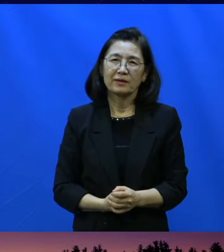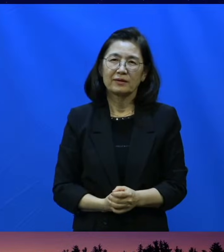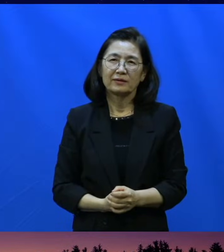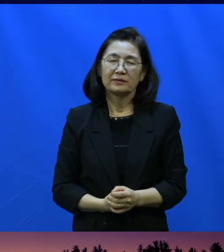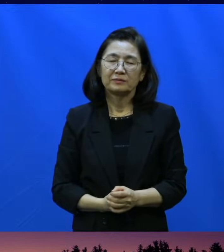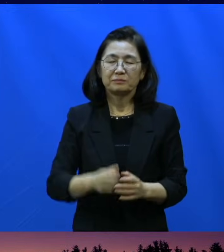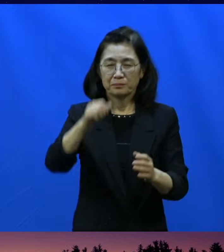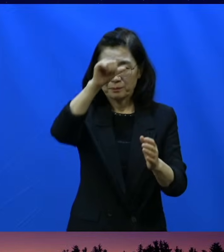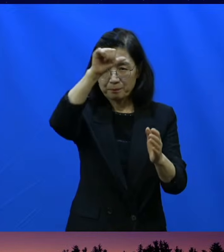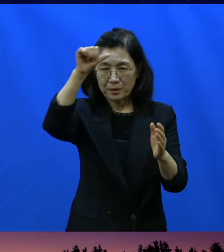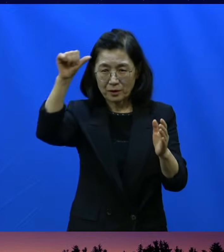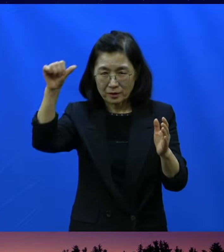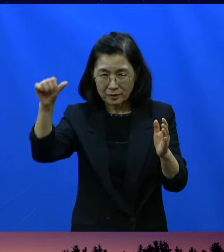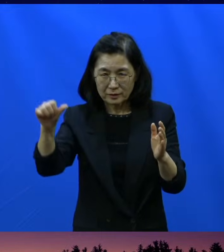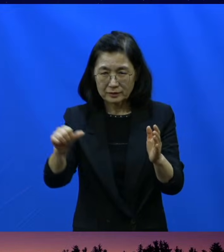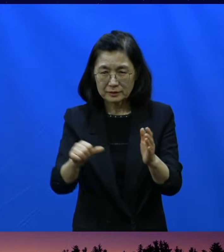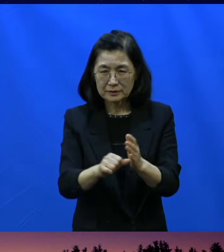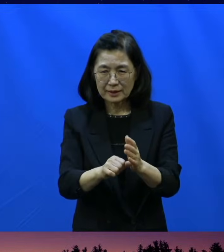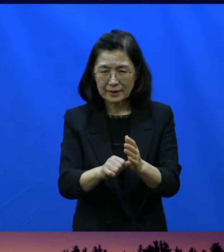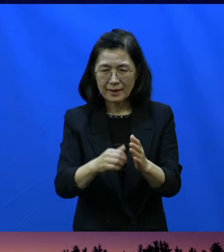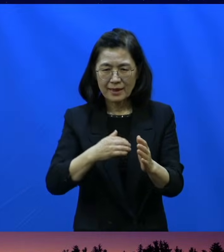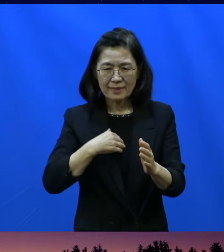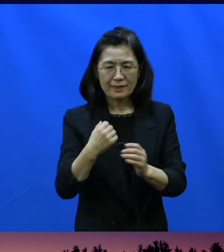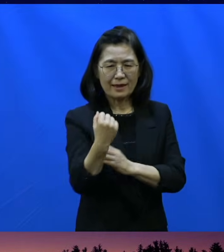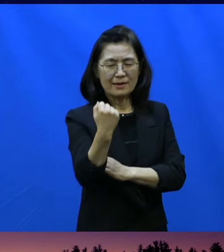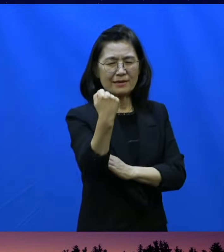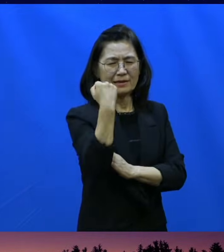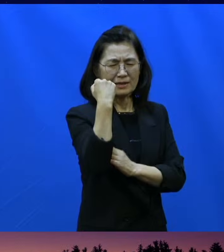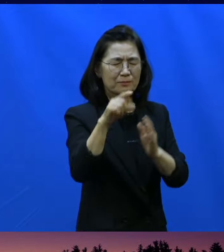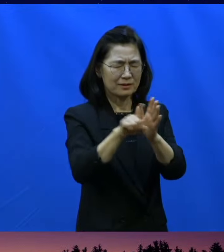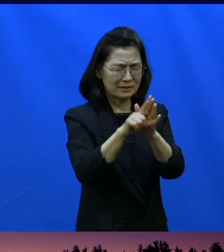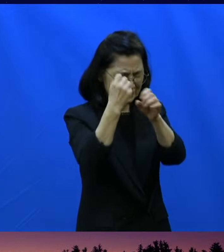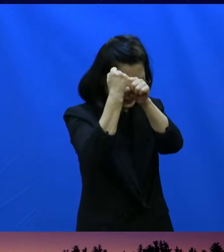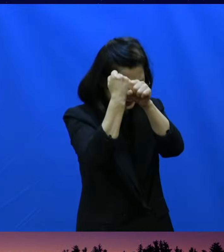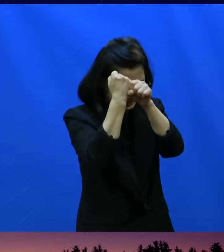평생 우리는 내 힘을 의지하고 살아왔기 때문에,